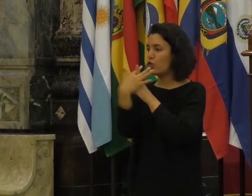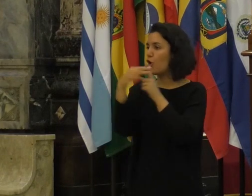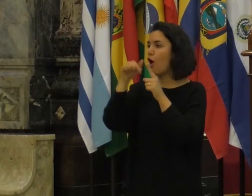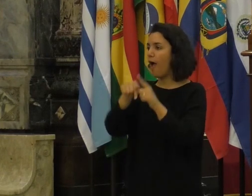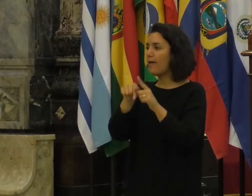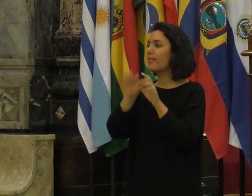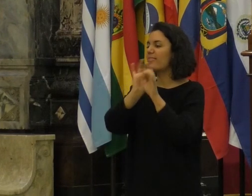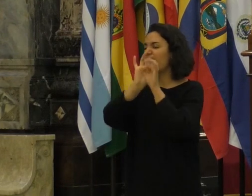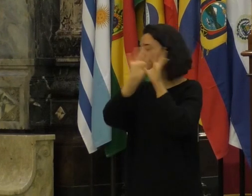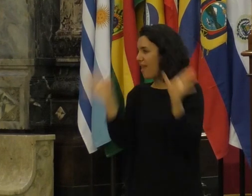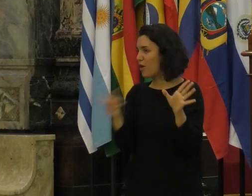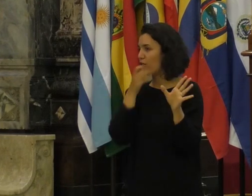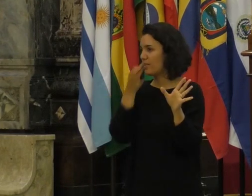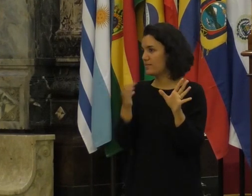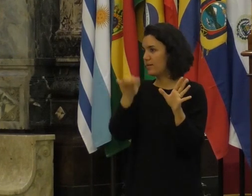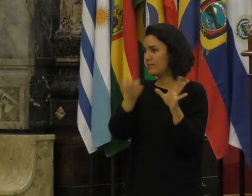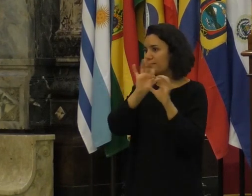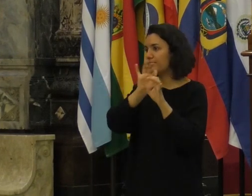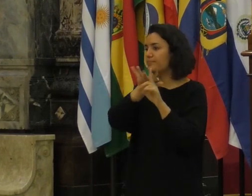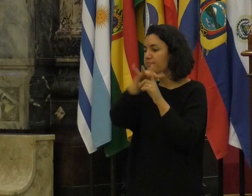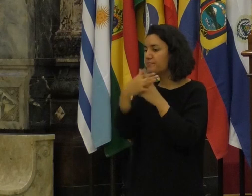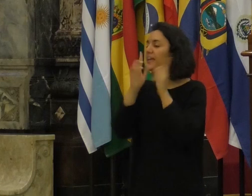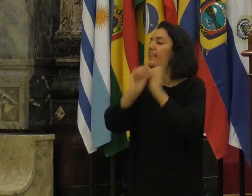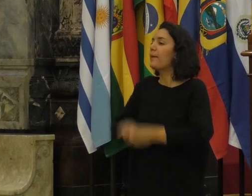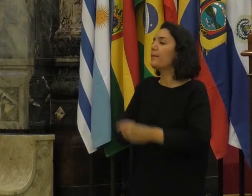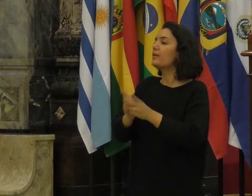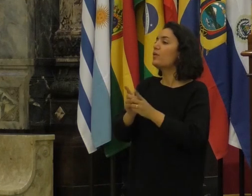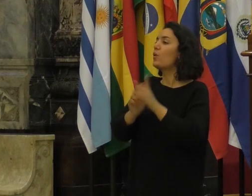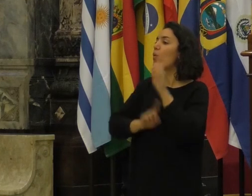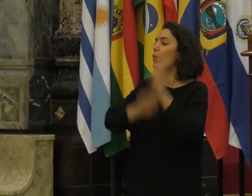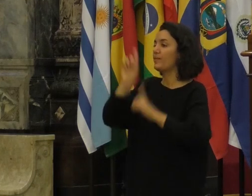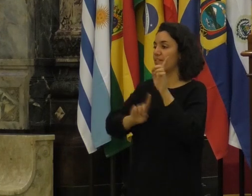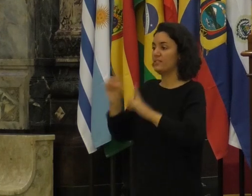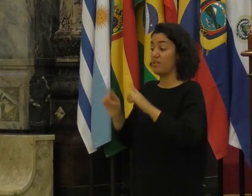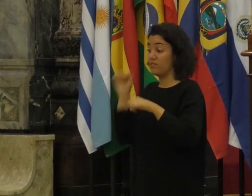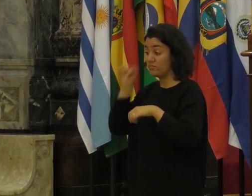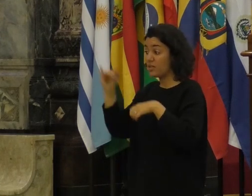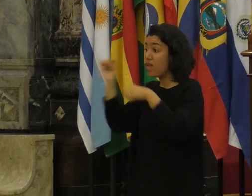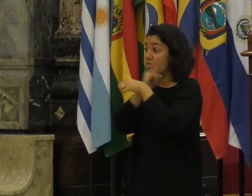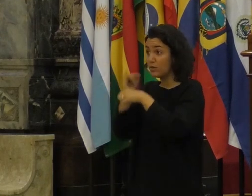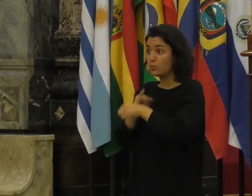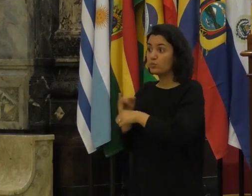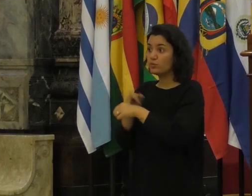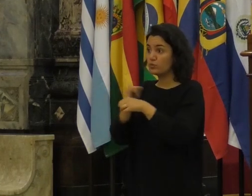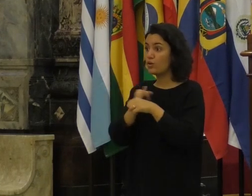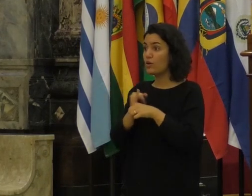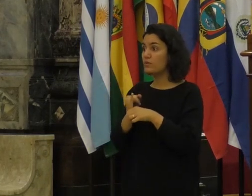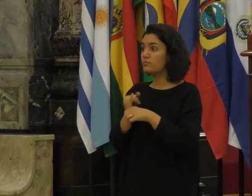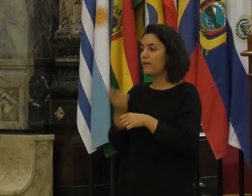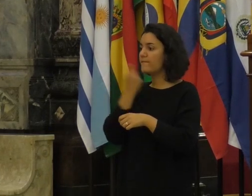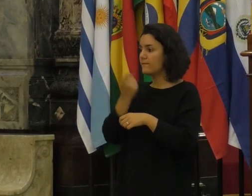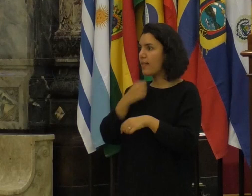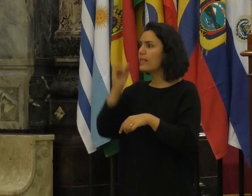expresado en este modo, y las universidades como instituciones que deben ser